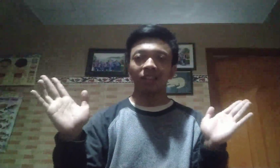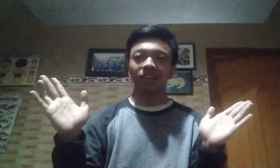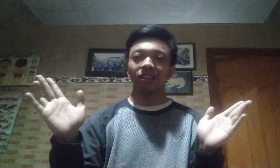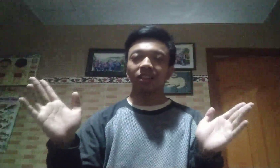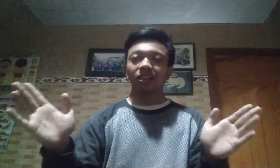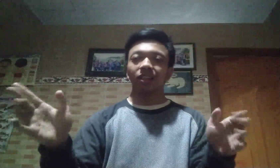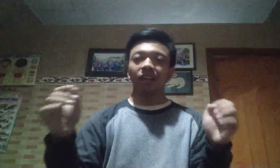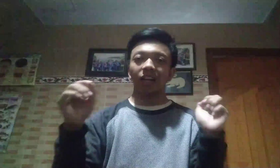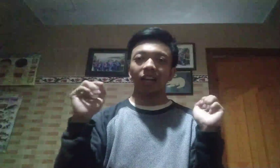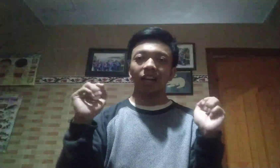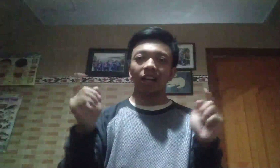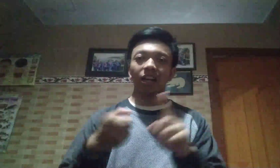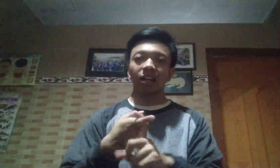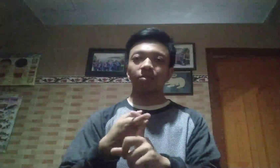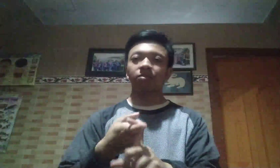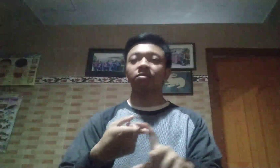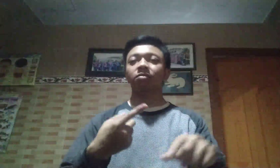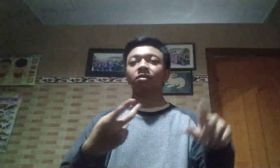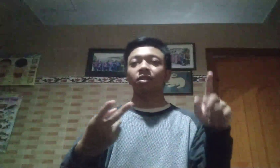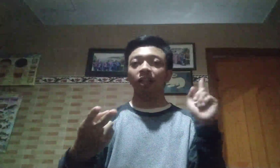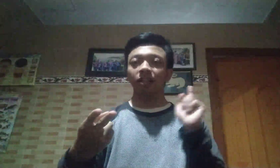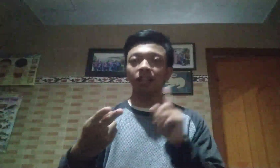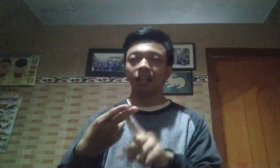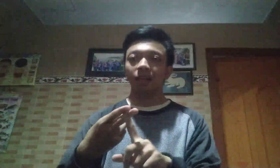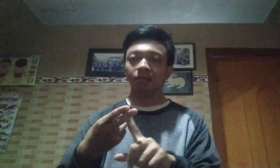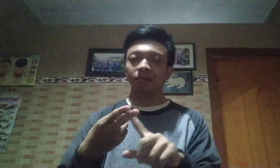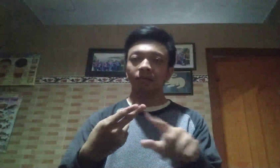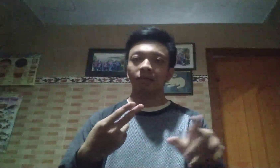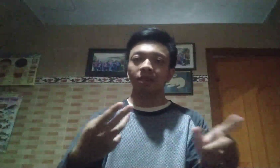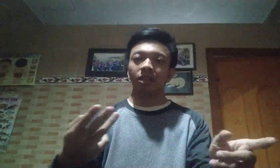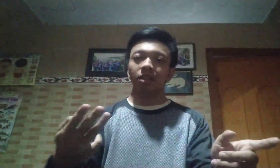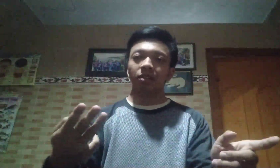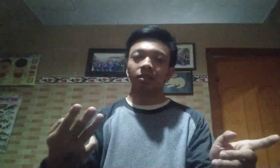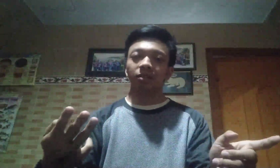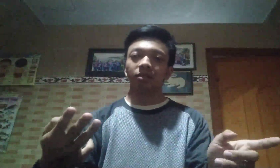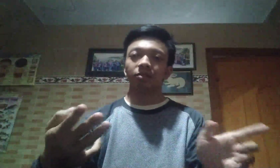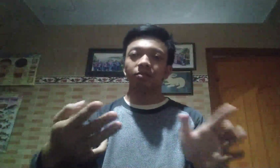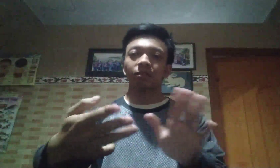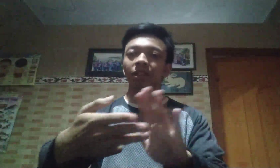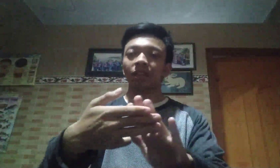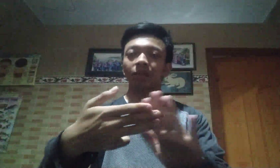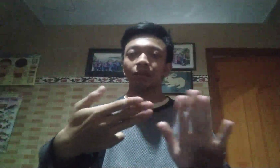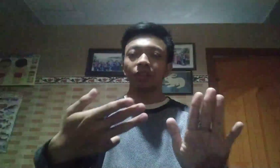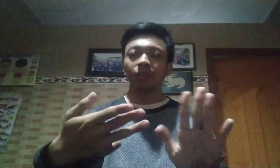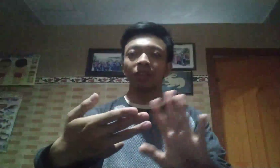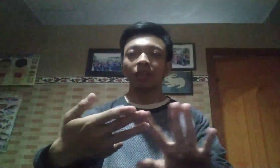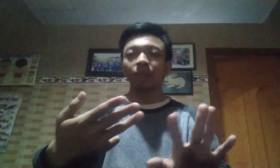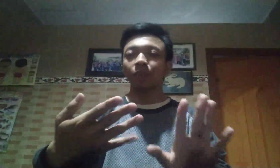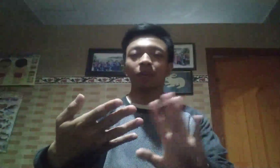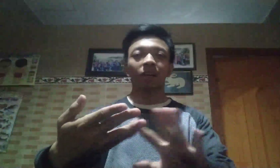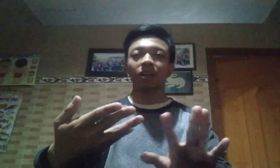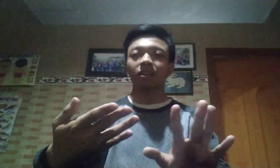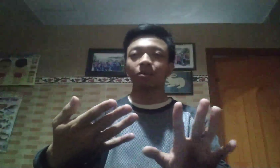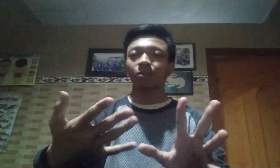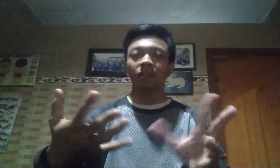Kekayaan alam SDM Banyaklah pokoknya minyak, batu barah Semuanya